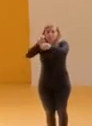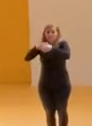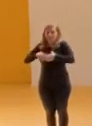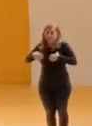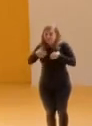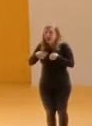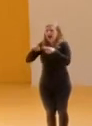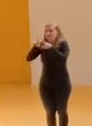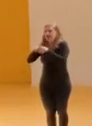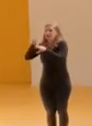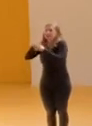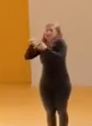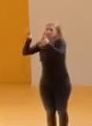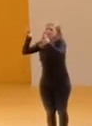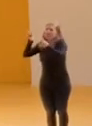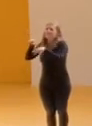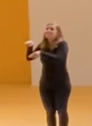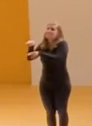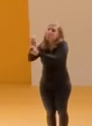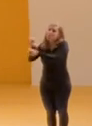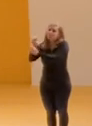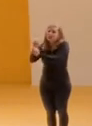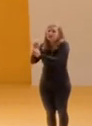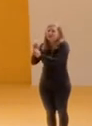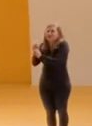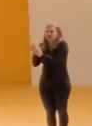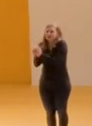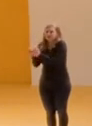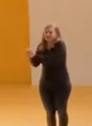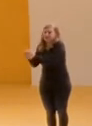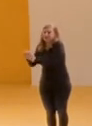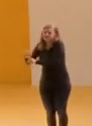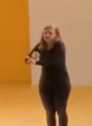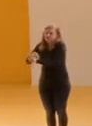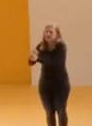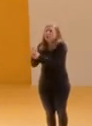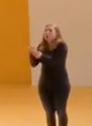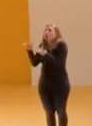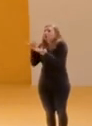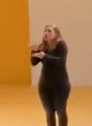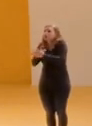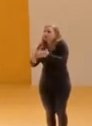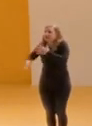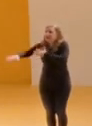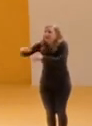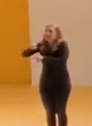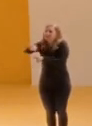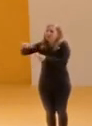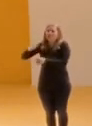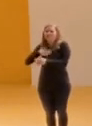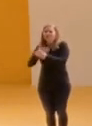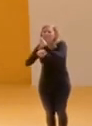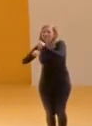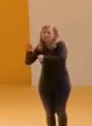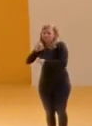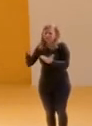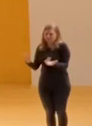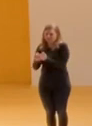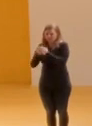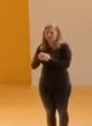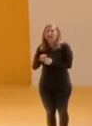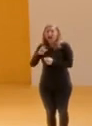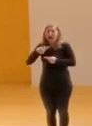jak i również w cudzysłowie polowania na skrobiowe warzywa które tereny mogą dać największe szanse oczywiście w trakcie